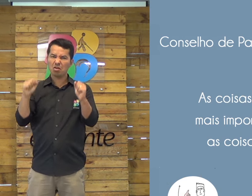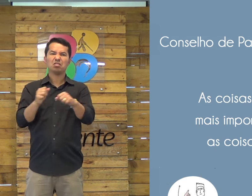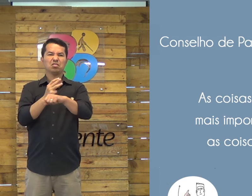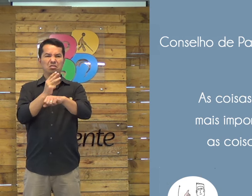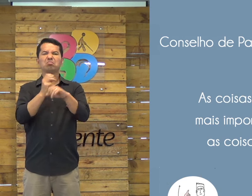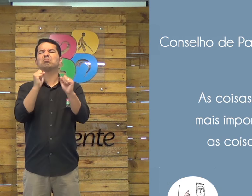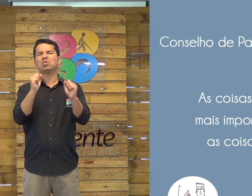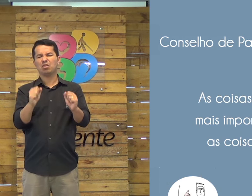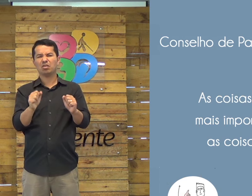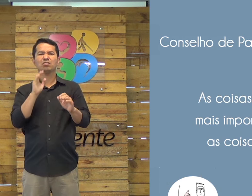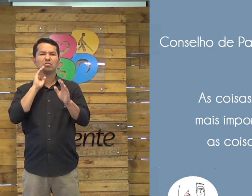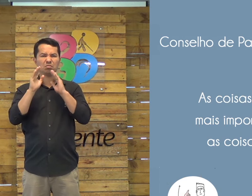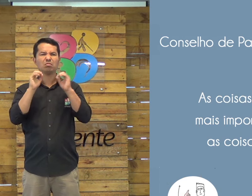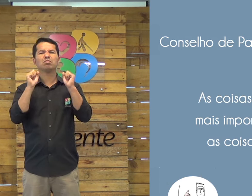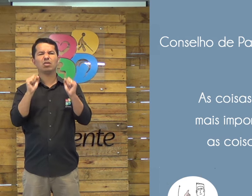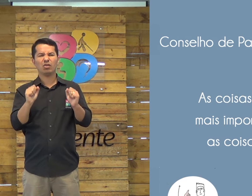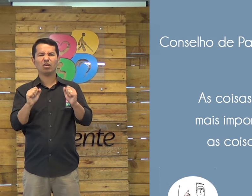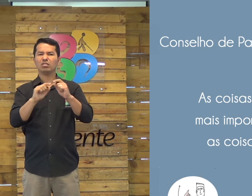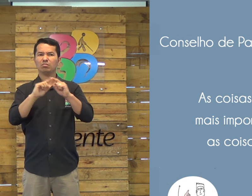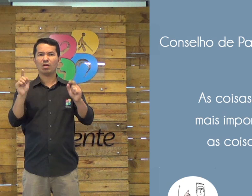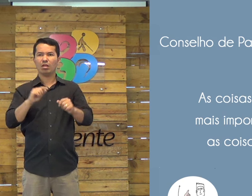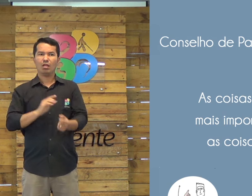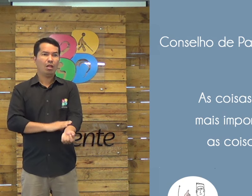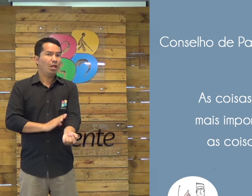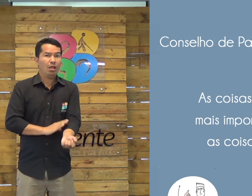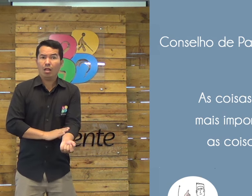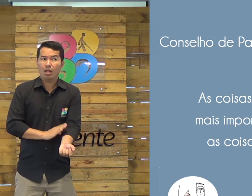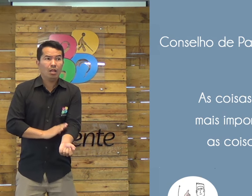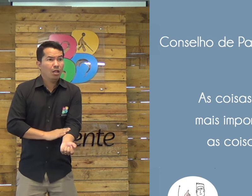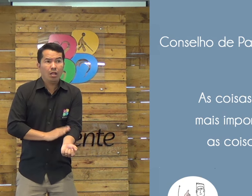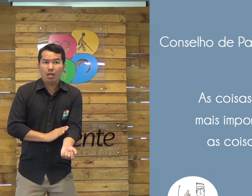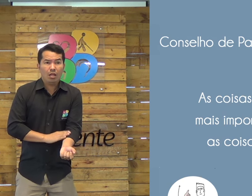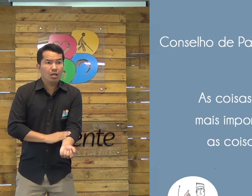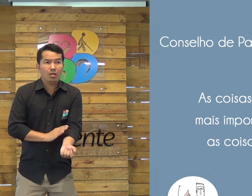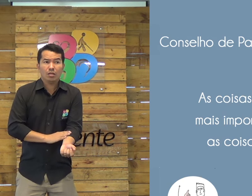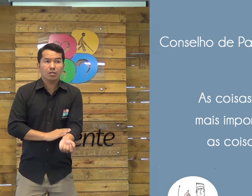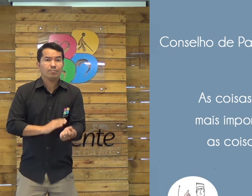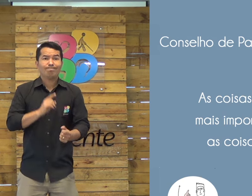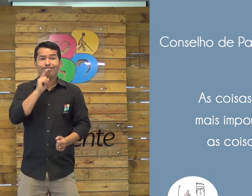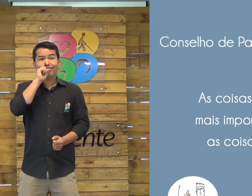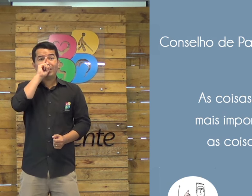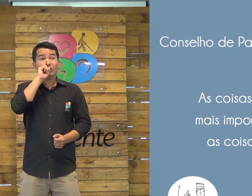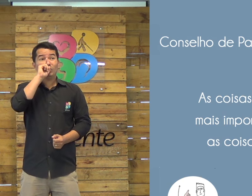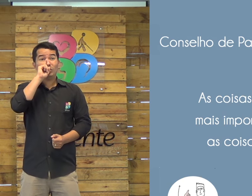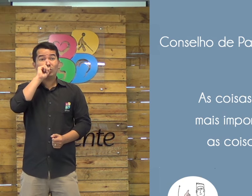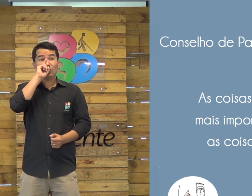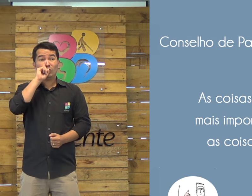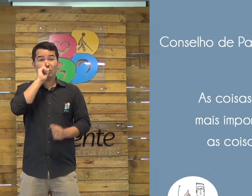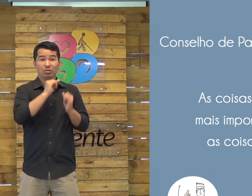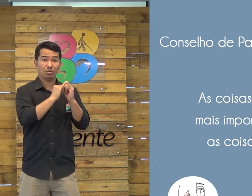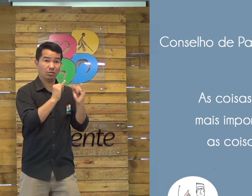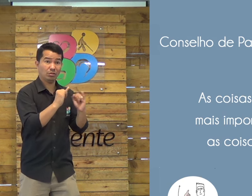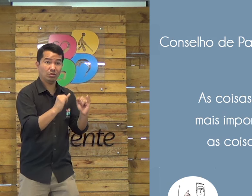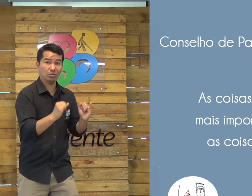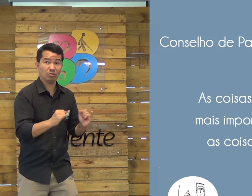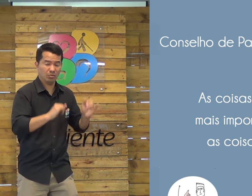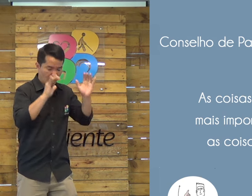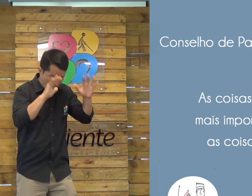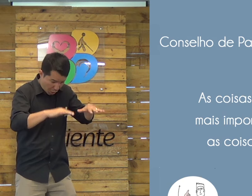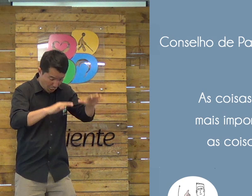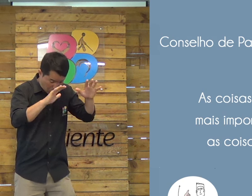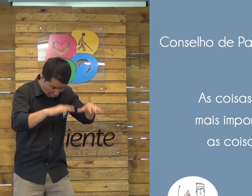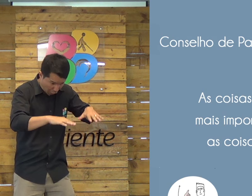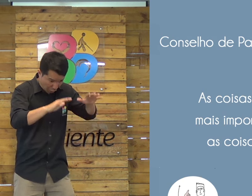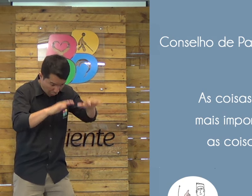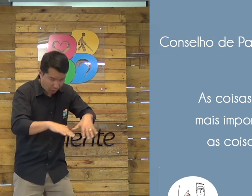Deus. Você pode mexer no WhatsApp, no Facebook, você pode, mas cuidado para não se tornar escravo disso, porque é